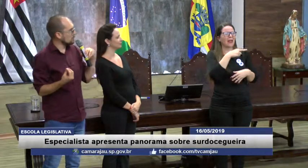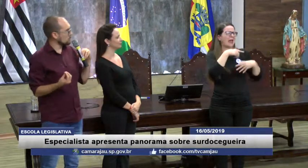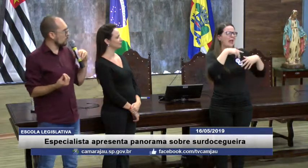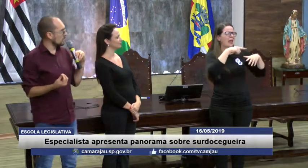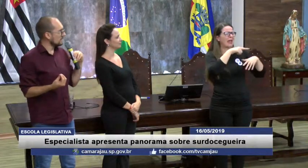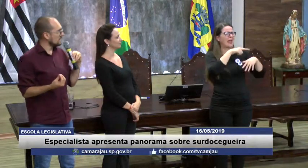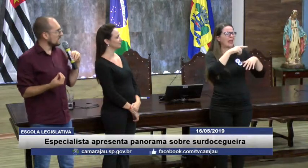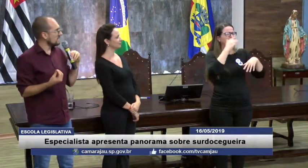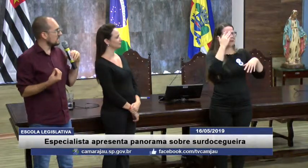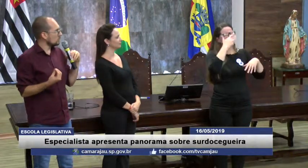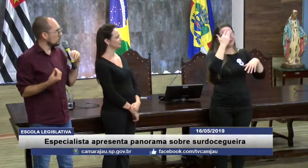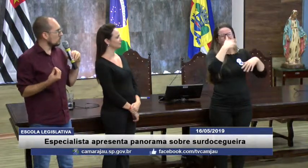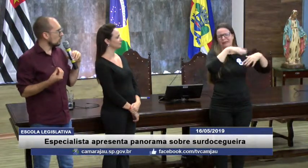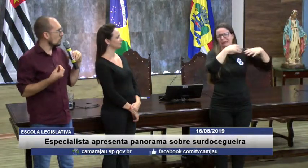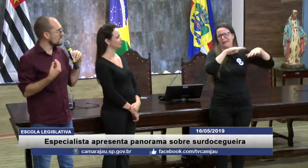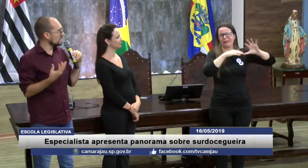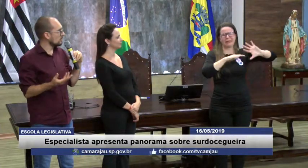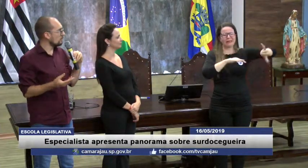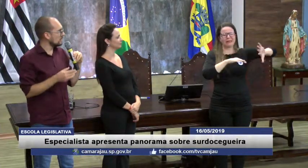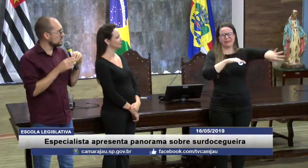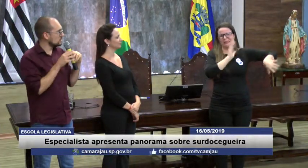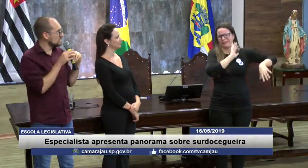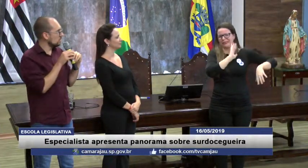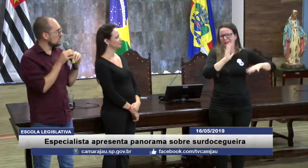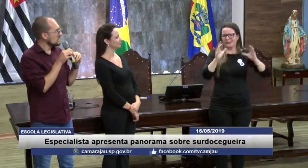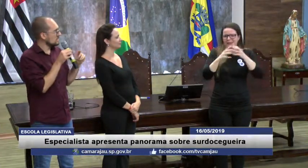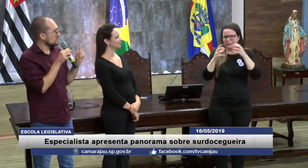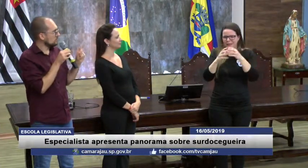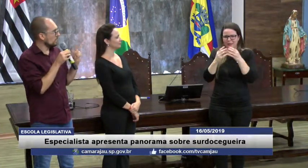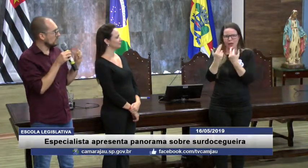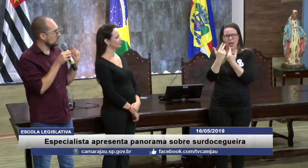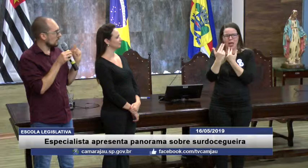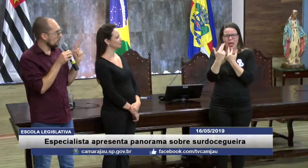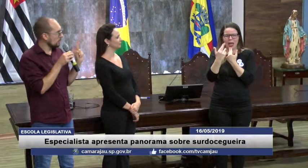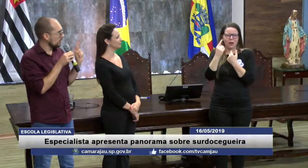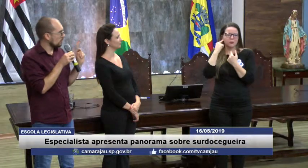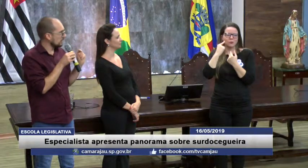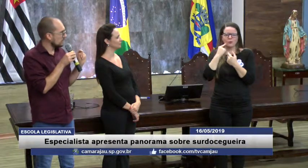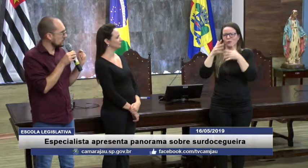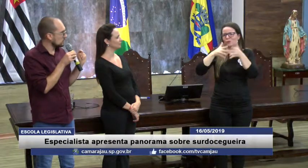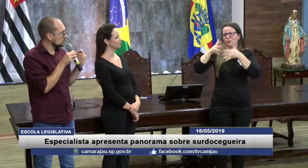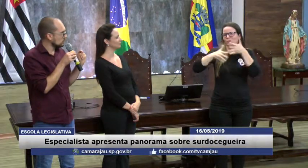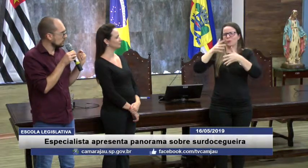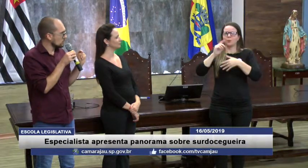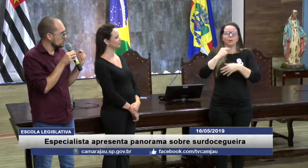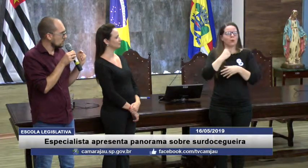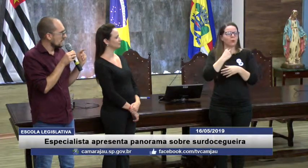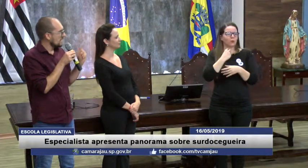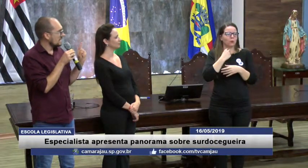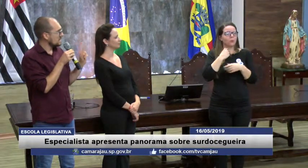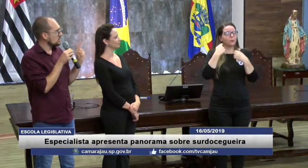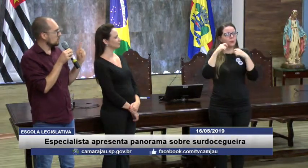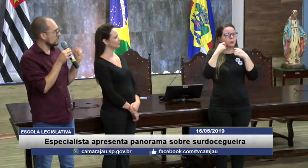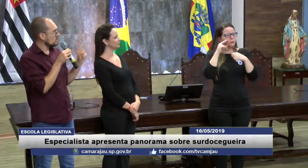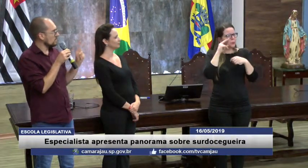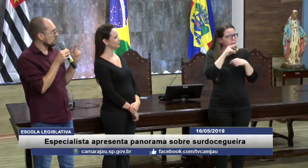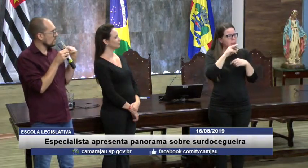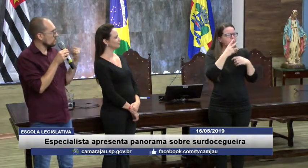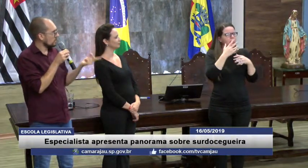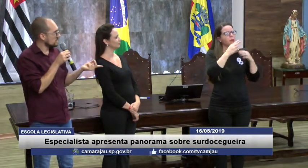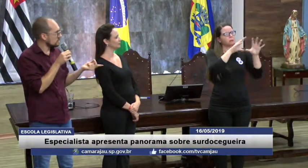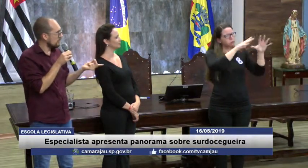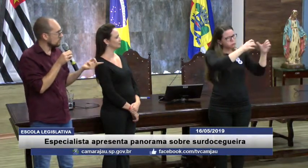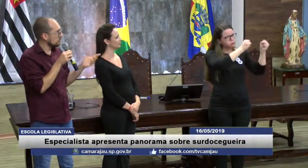mas a pessoa que começa a ter uma perda de visão. Se a gente for olhar dentro da própria comunidade de surdos, existe muitas vezes